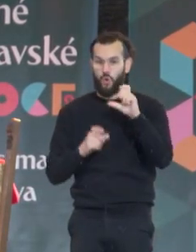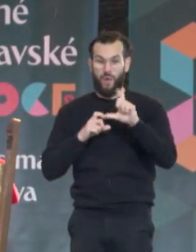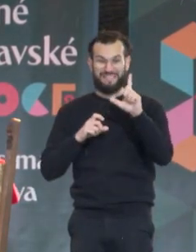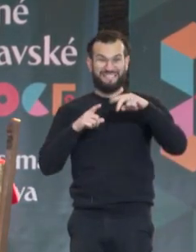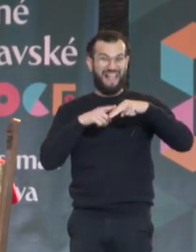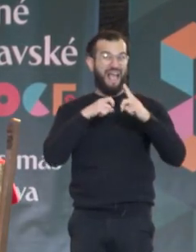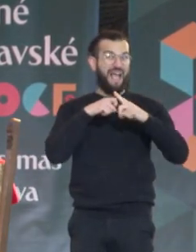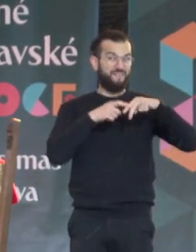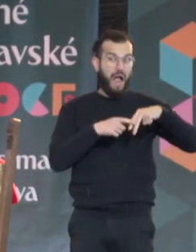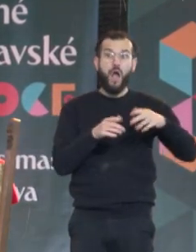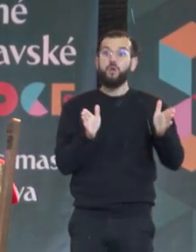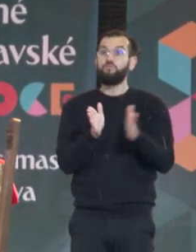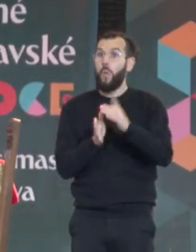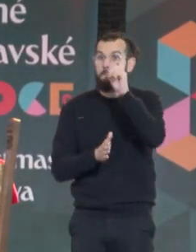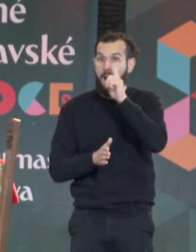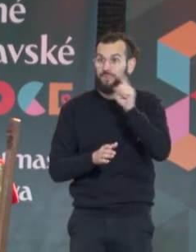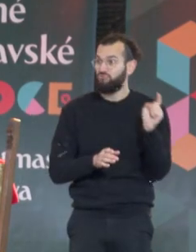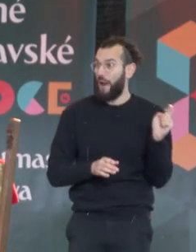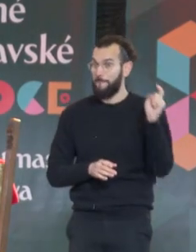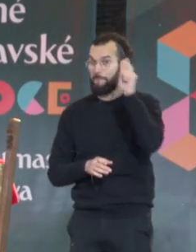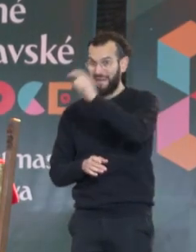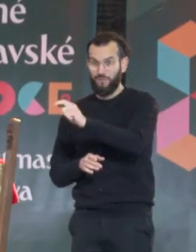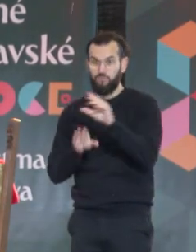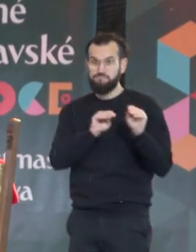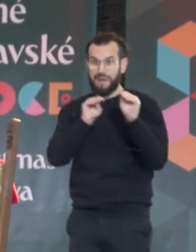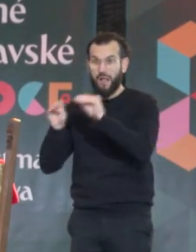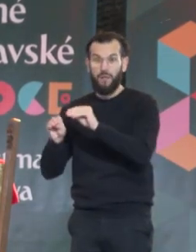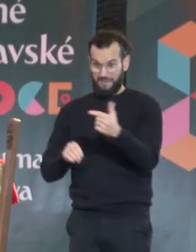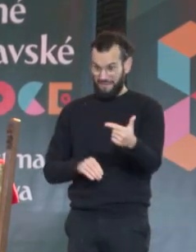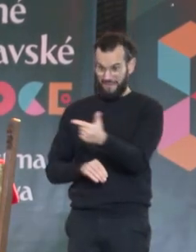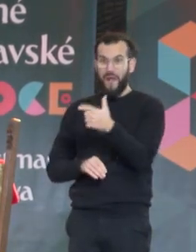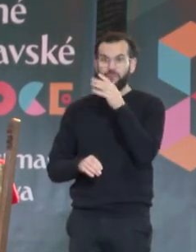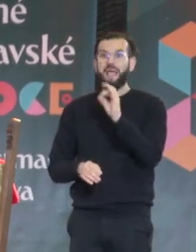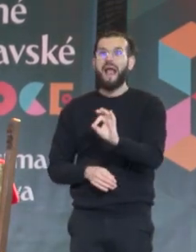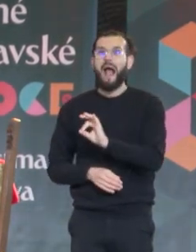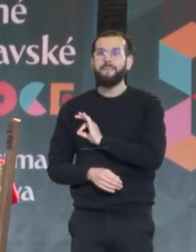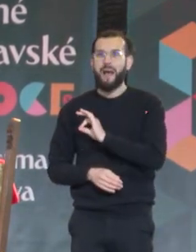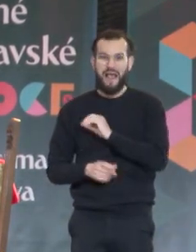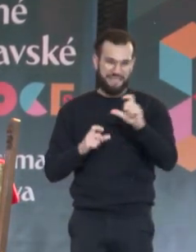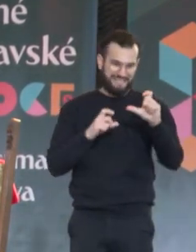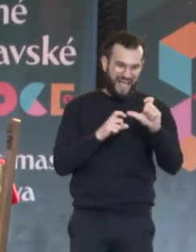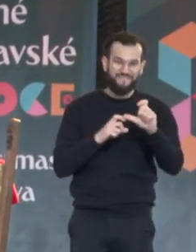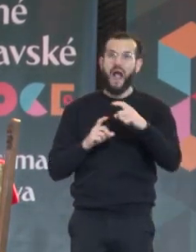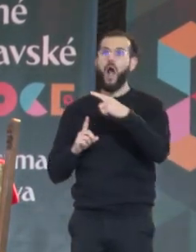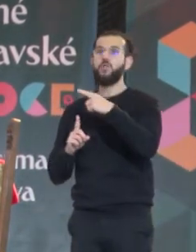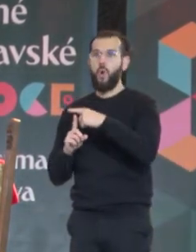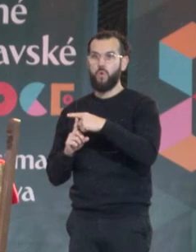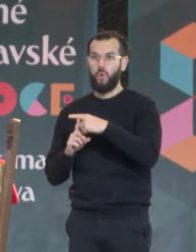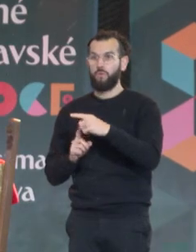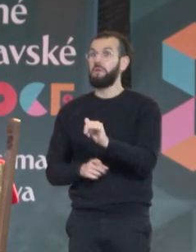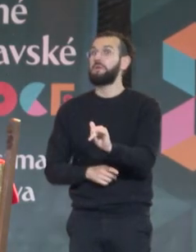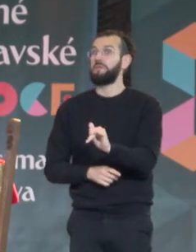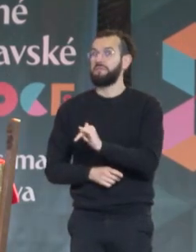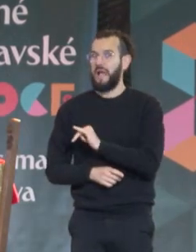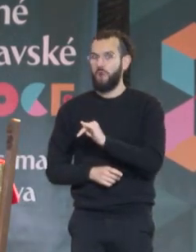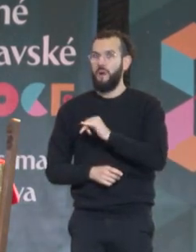maminou, a oni dvaja sa skamarátia. A to kamarátstvo nie je len také obyčajné, pretože ich čaká jedno